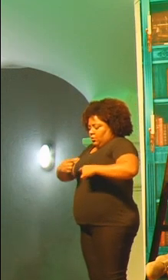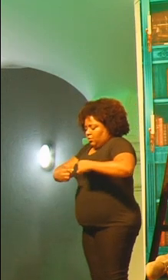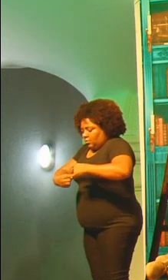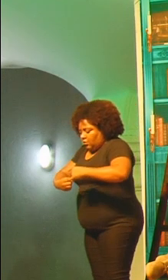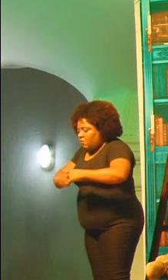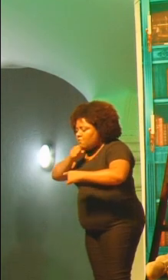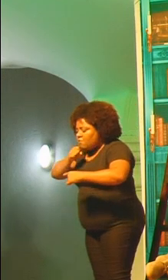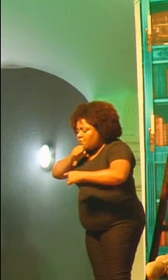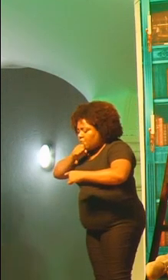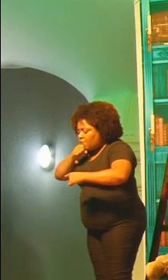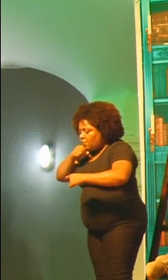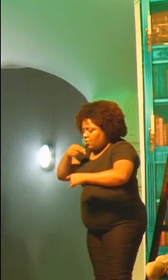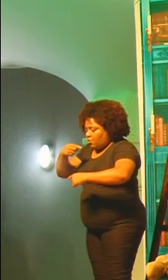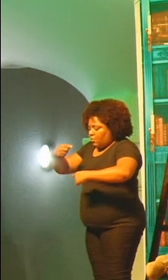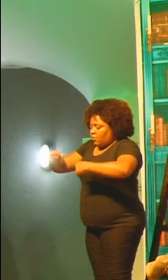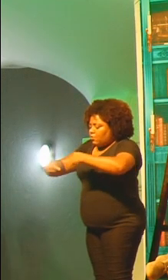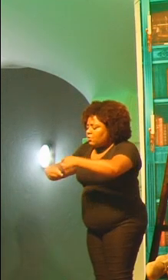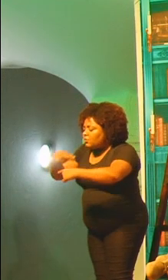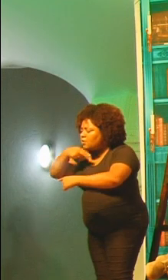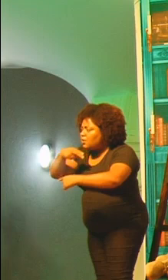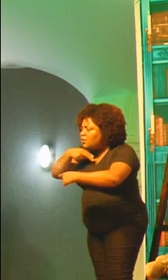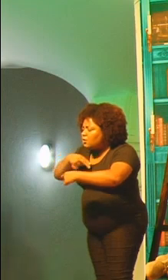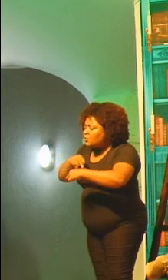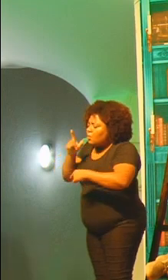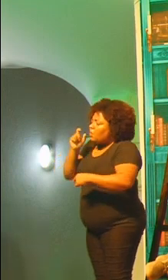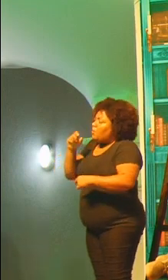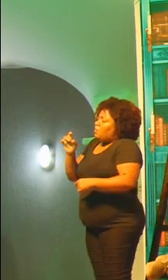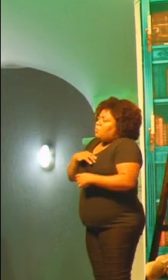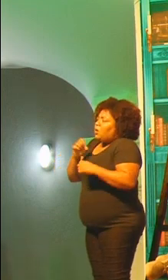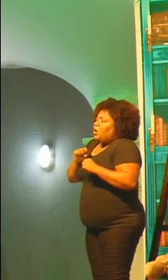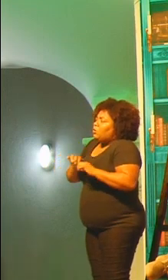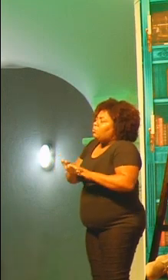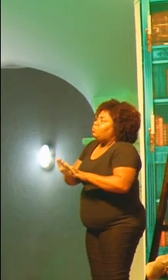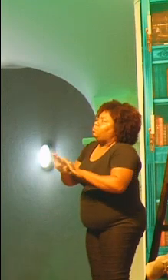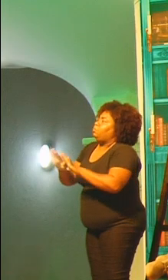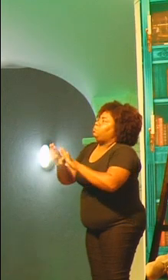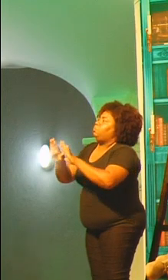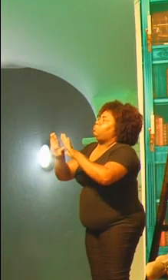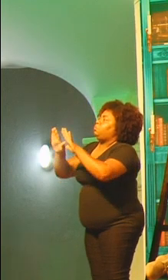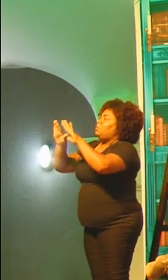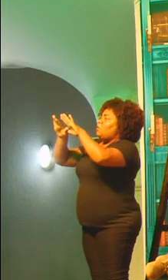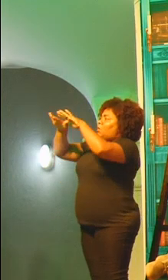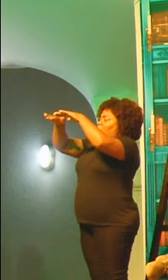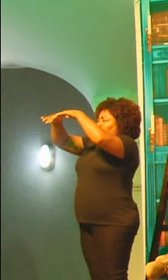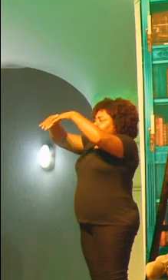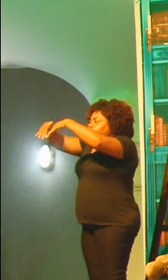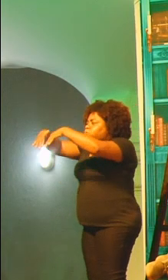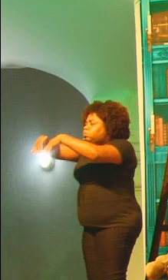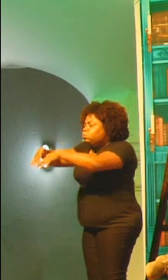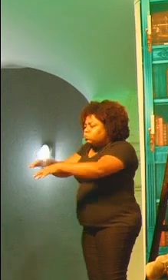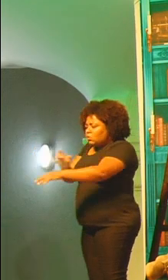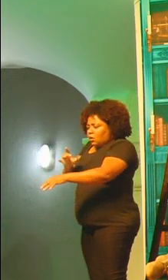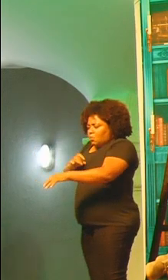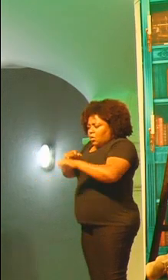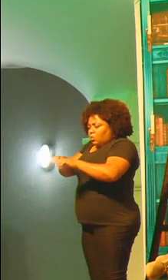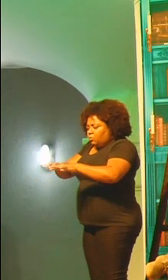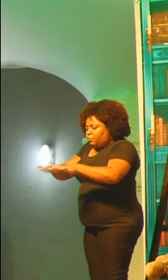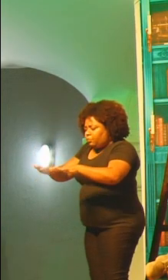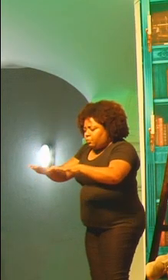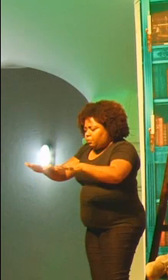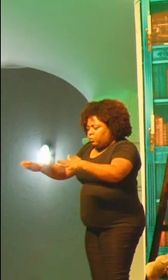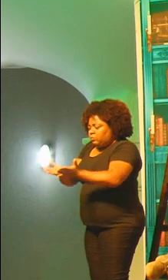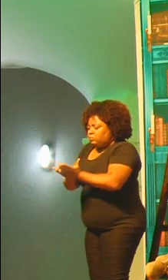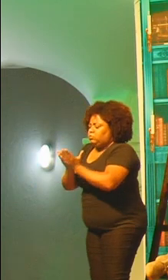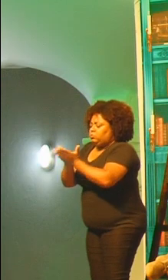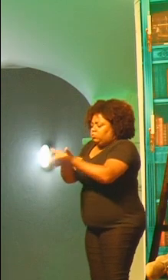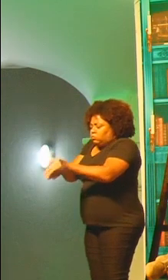medo que subiu e desceu as montanhas, que atravessou o oceano no navio e veio se misturar ao fluido amniótico que